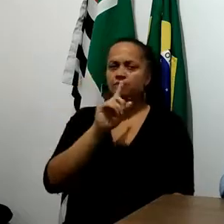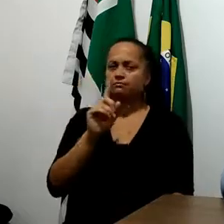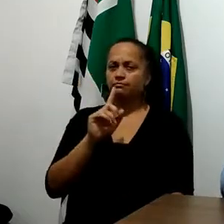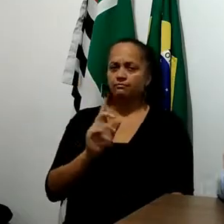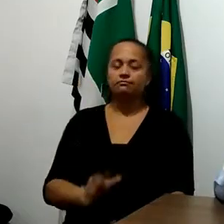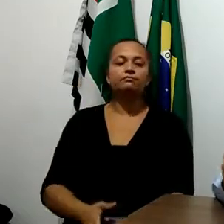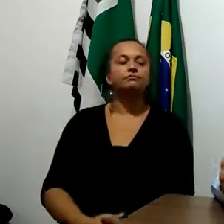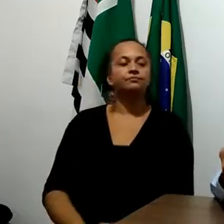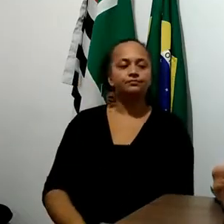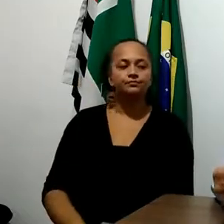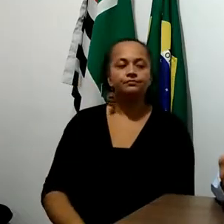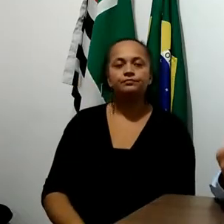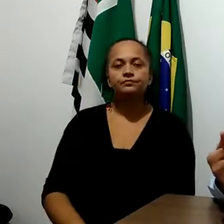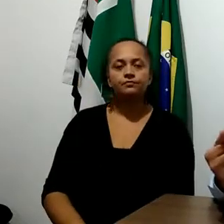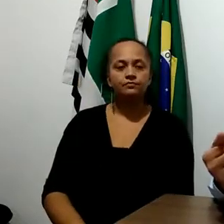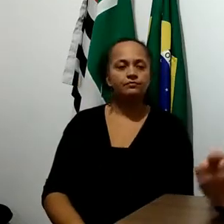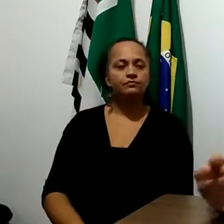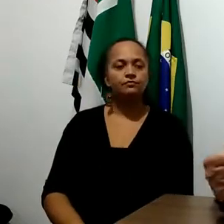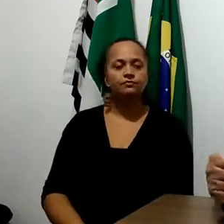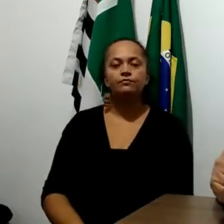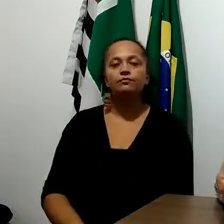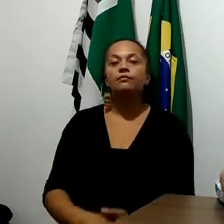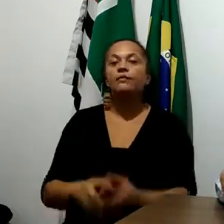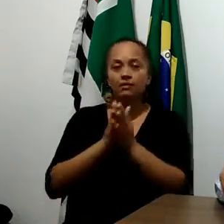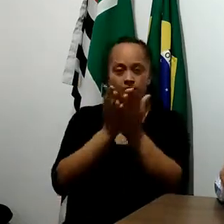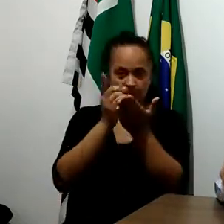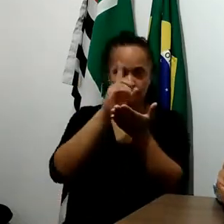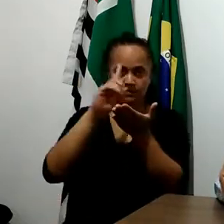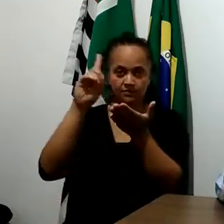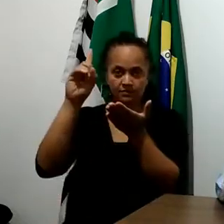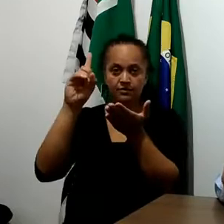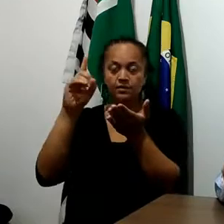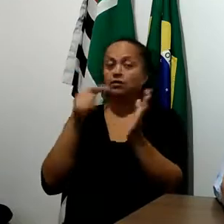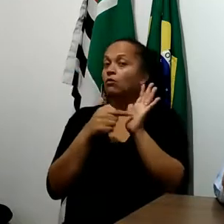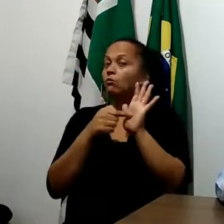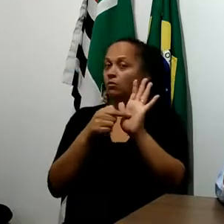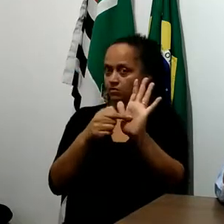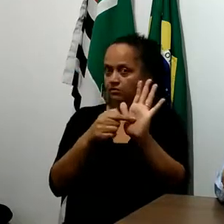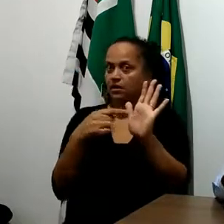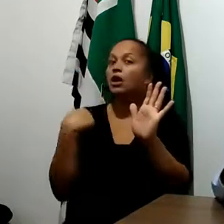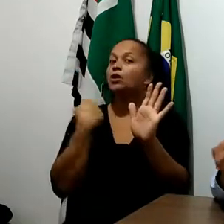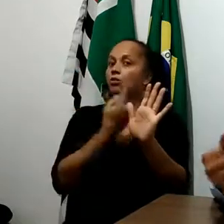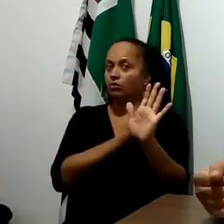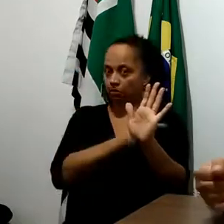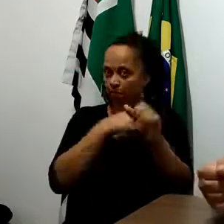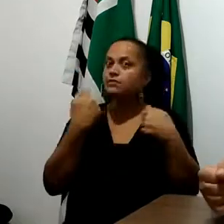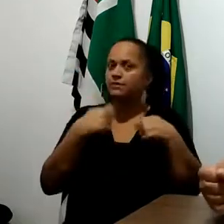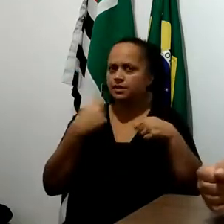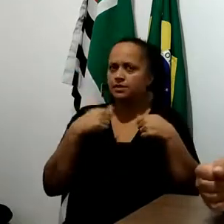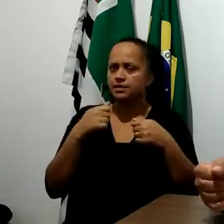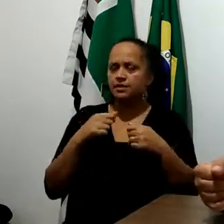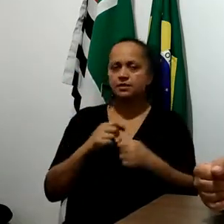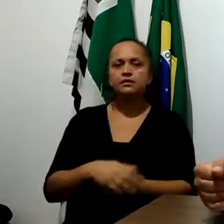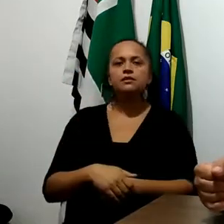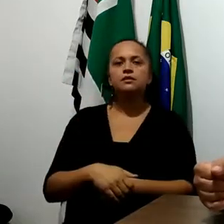Amém? Então esse texto nos afirma que nós devemos suportar